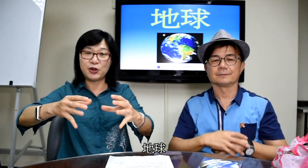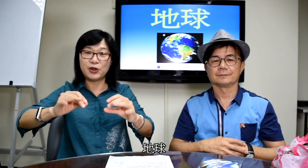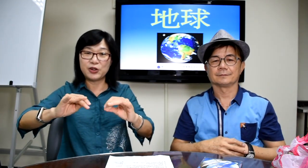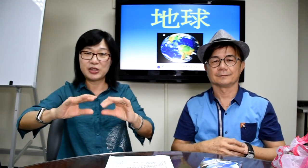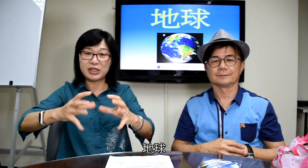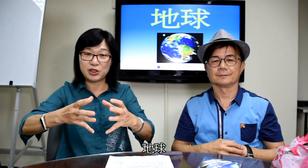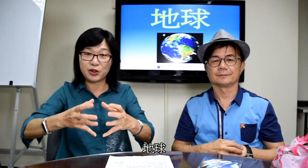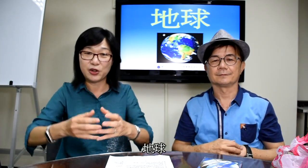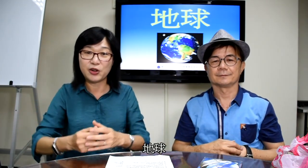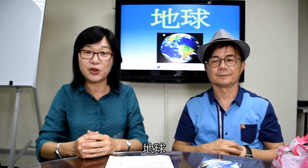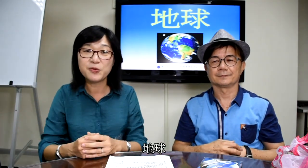地球。